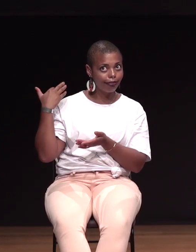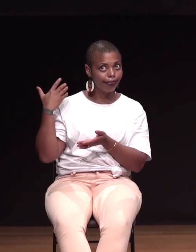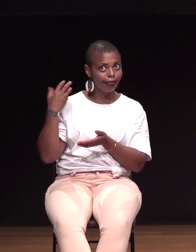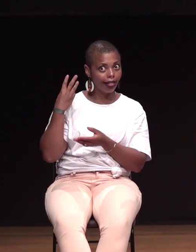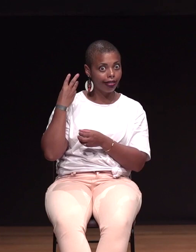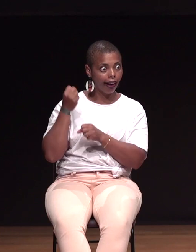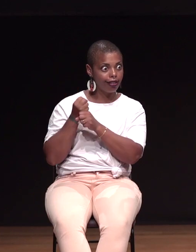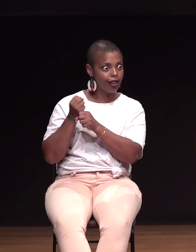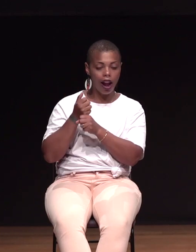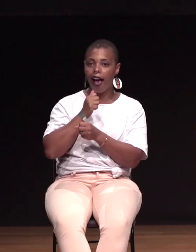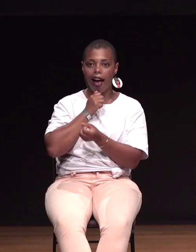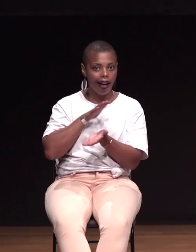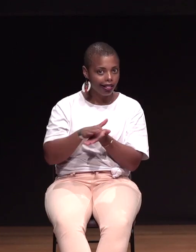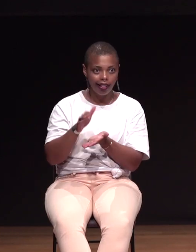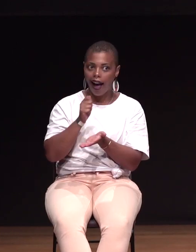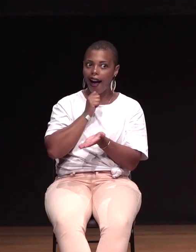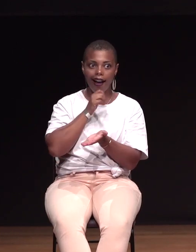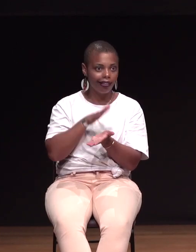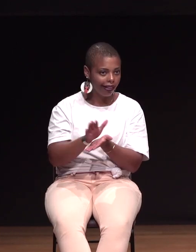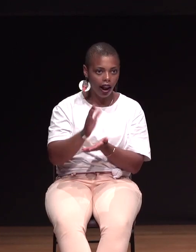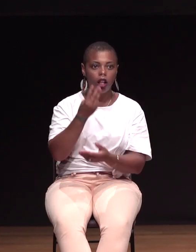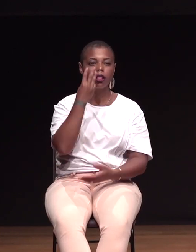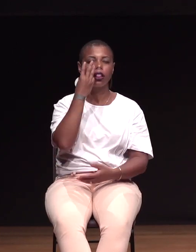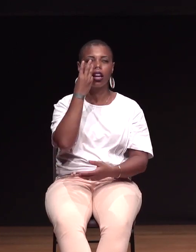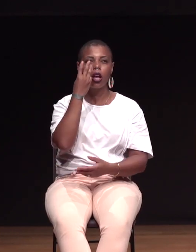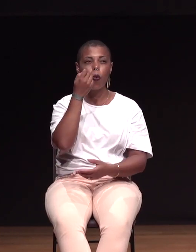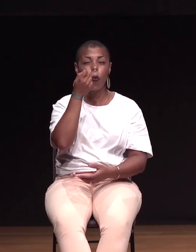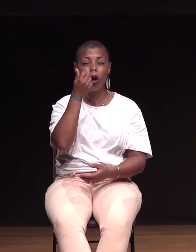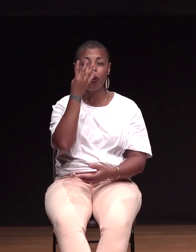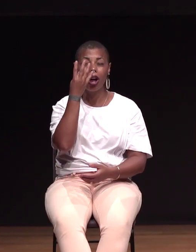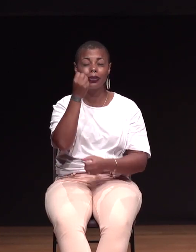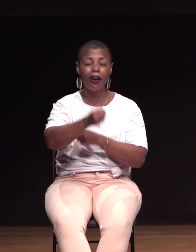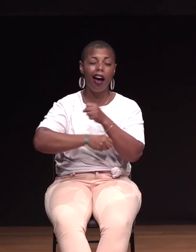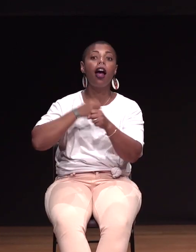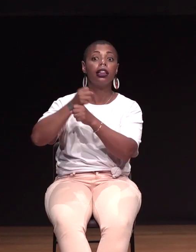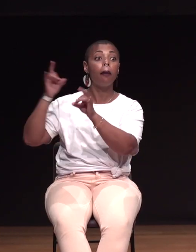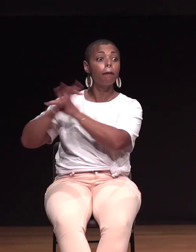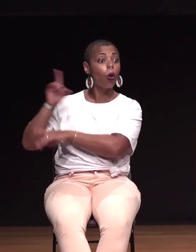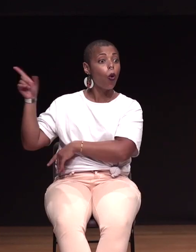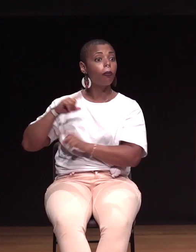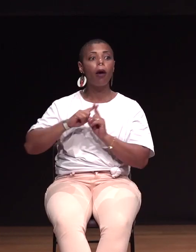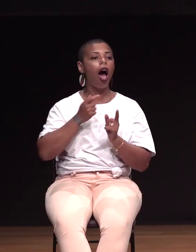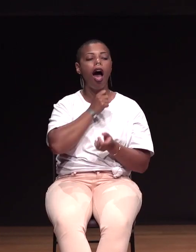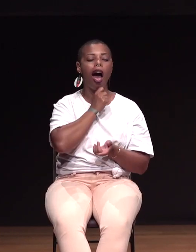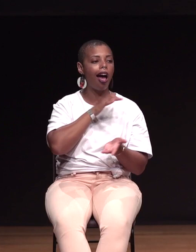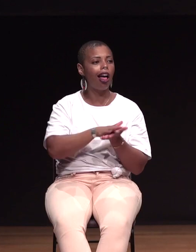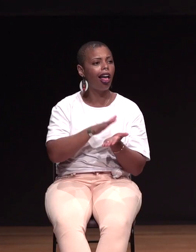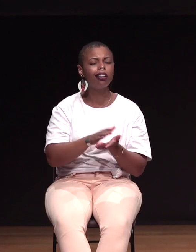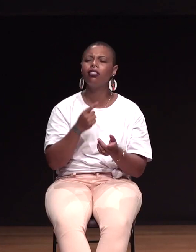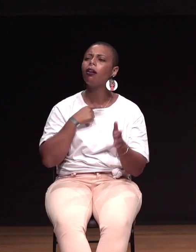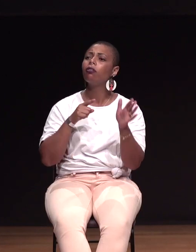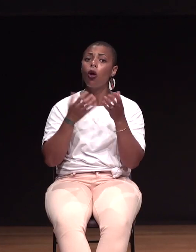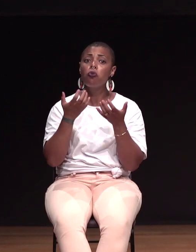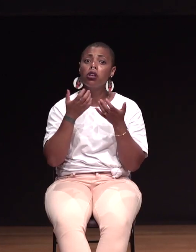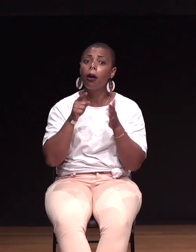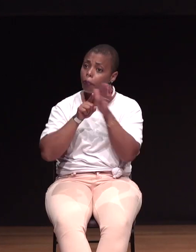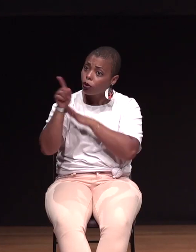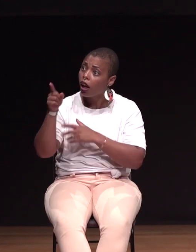né? 3, talvez 4 anos, que está pronto e não sai. Eu queria perguntar para a Ana, por que não sai?